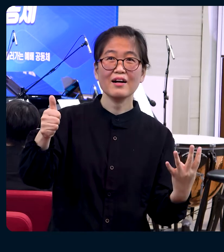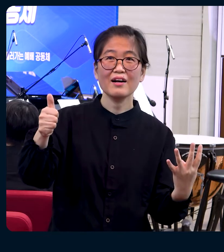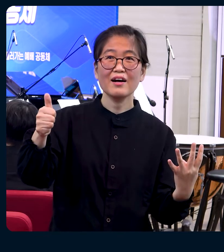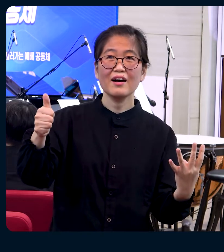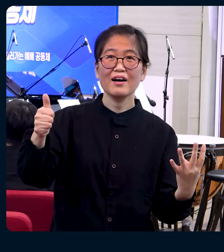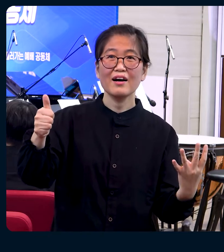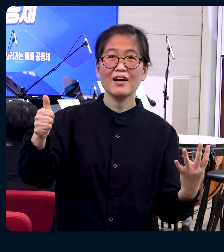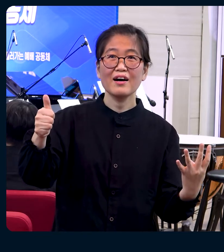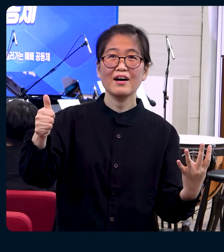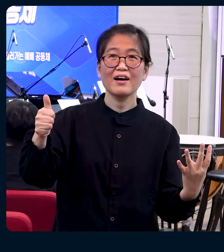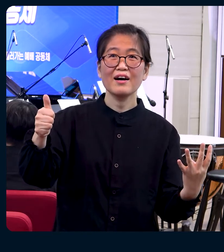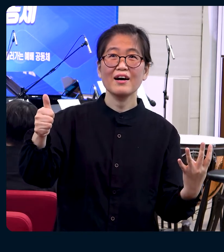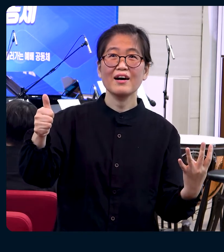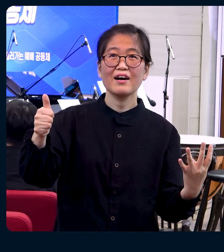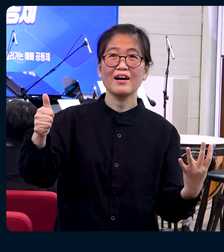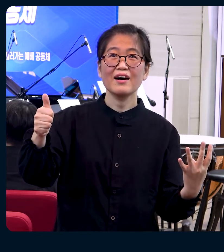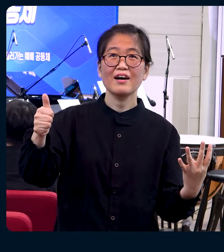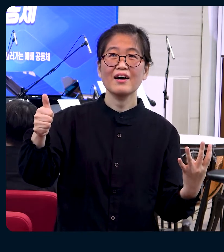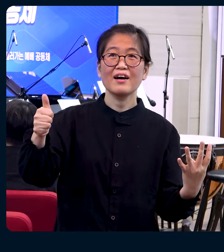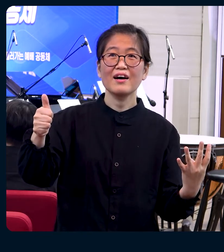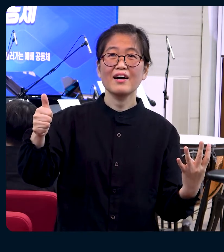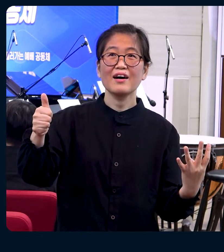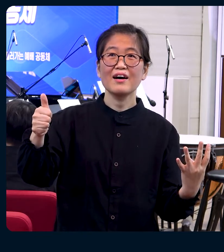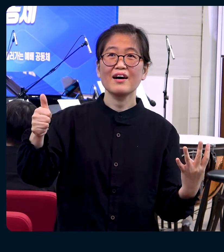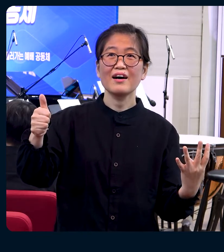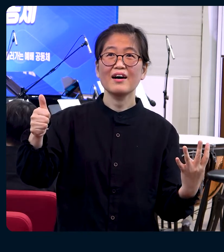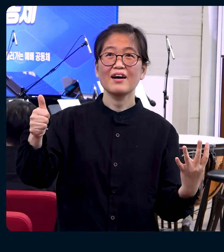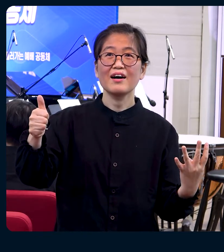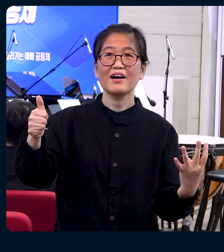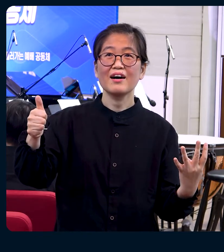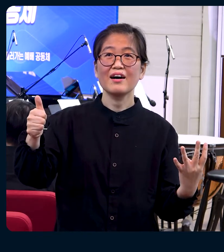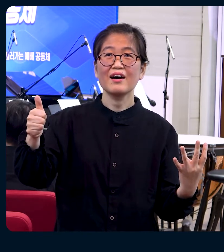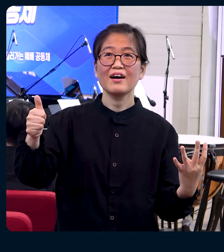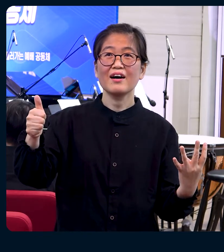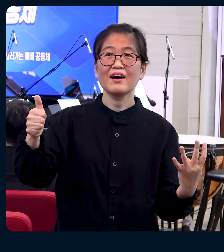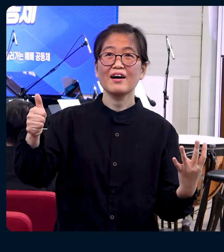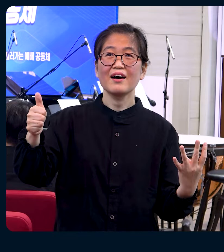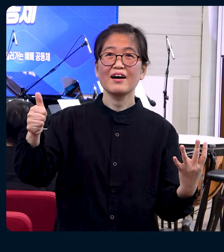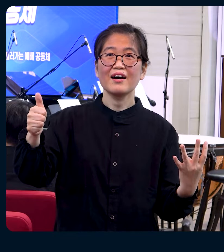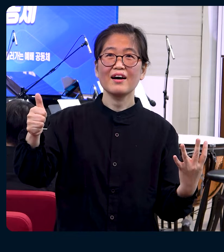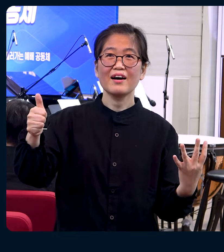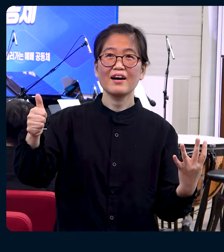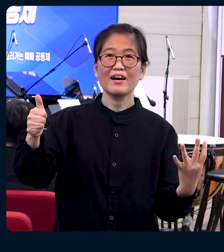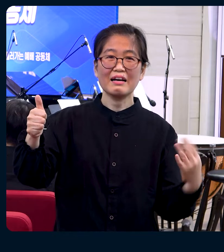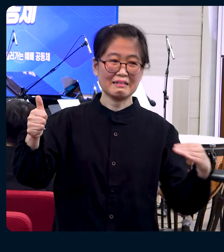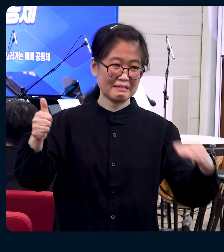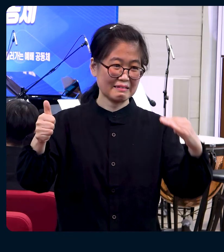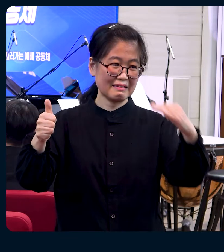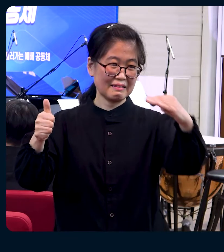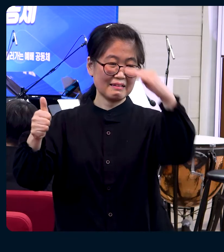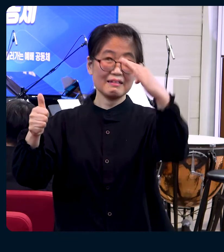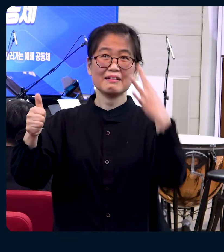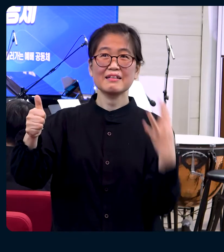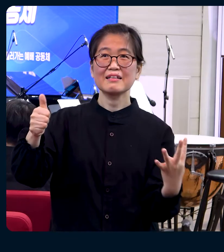밑으로 내려오시고요. 네, 네. 여기 내려오시고 여기 한 개 됐어요. 네, 됐어요. 여기는 네.